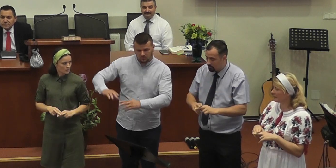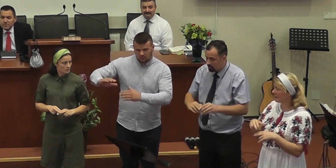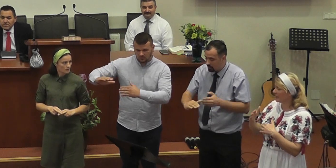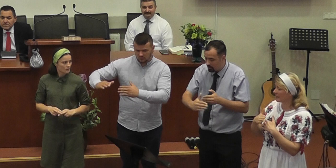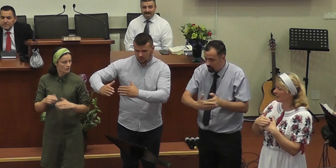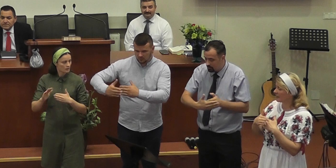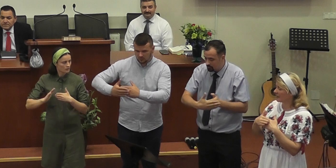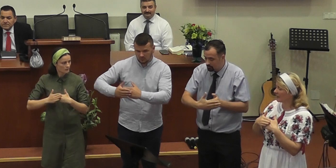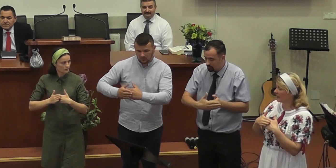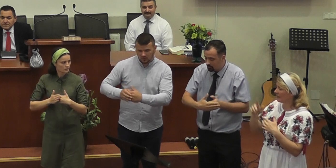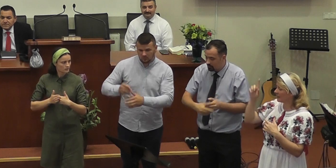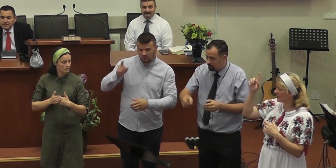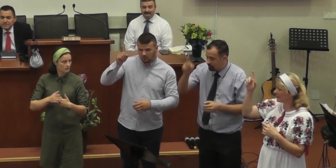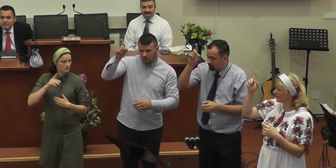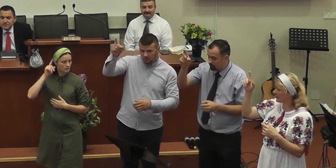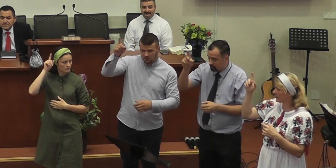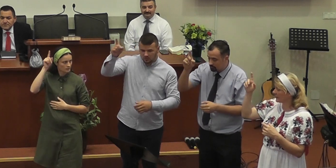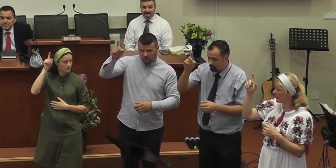-lămâna lengatina.